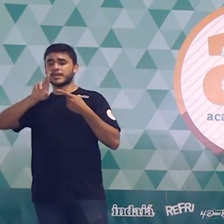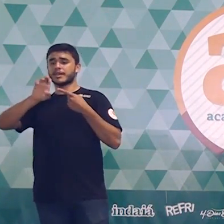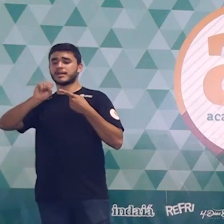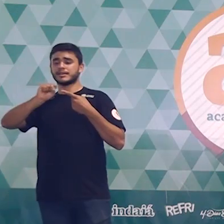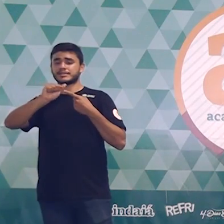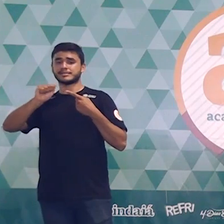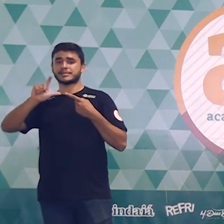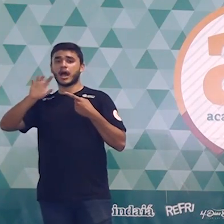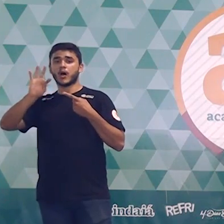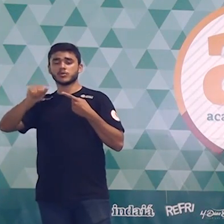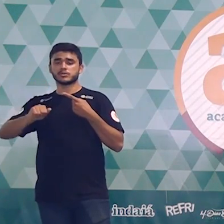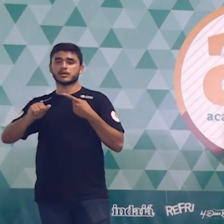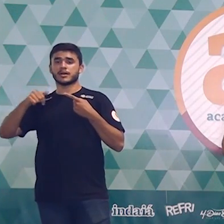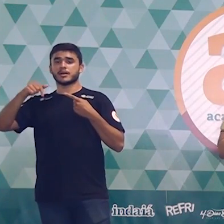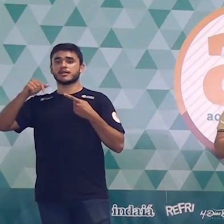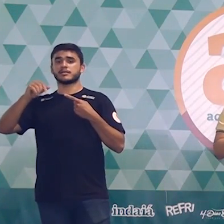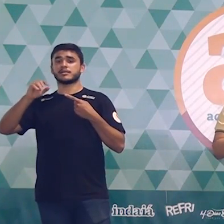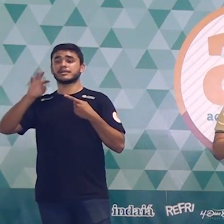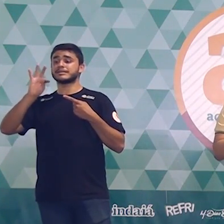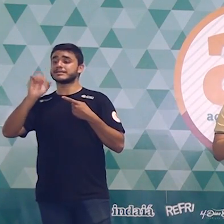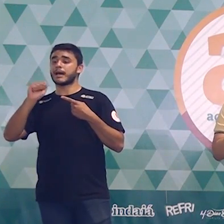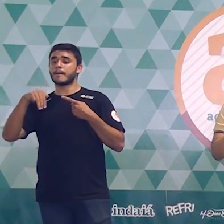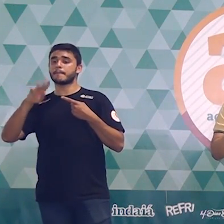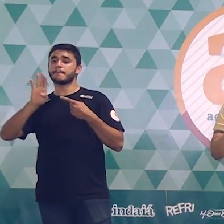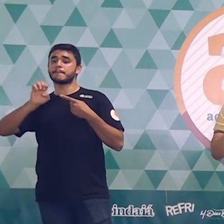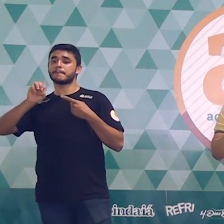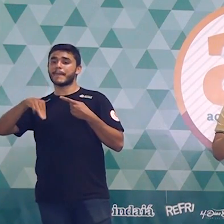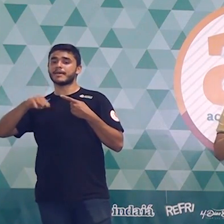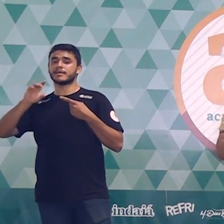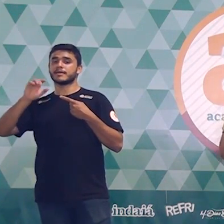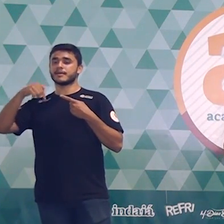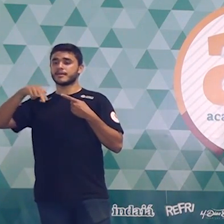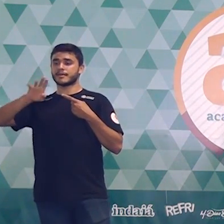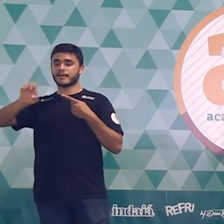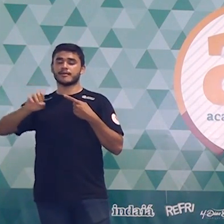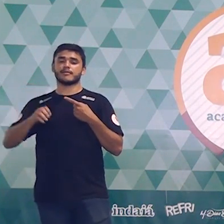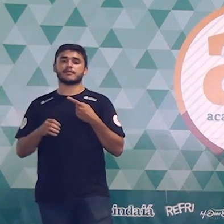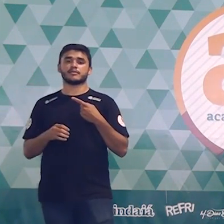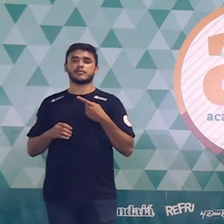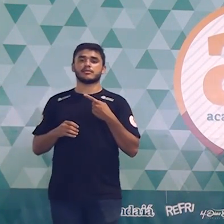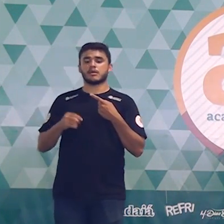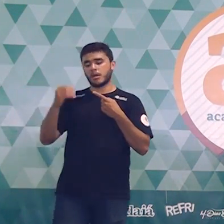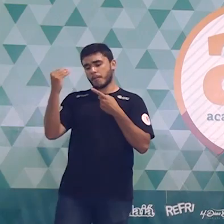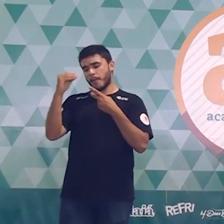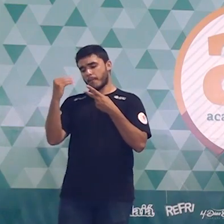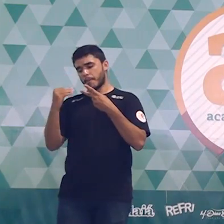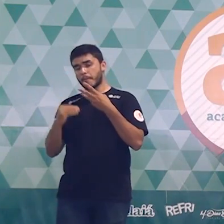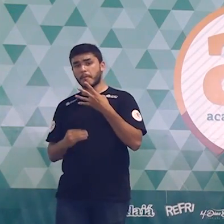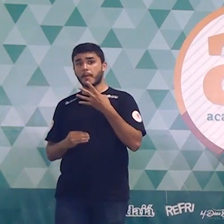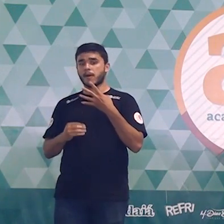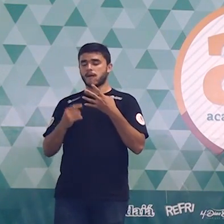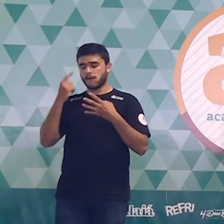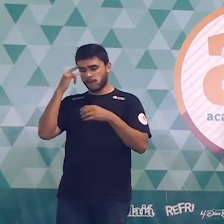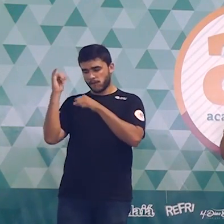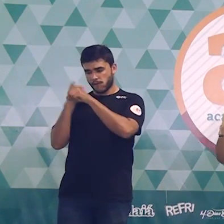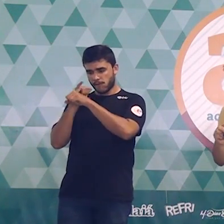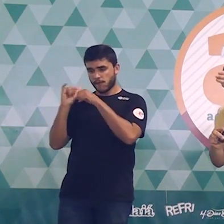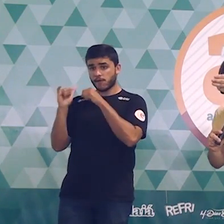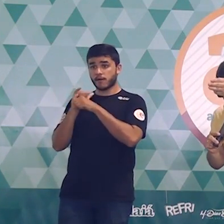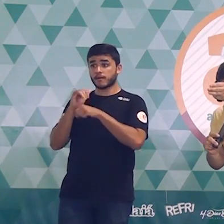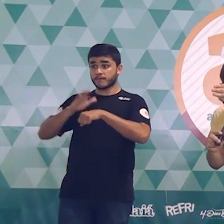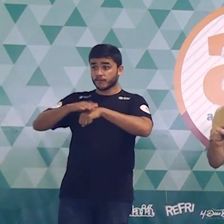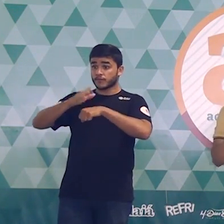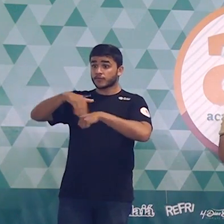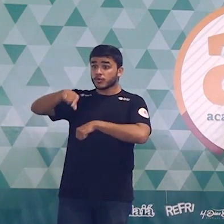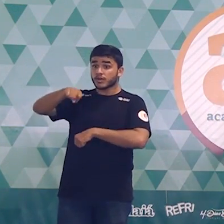ressalta-se também que, tá certo? É muito comum que a gente diga, onde é que eu vejo isso? Não dá para eu pedir para você fazer um monte de anotações, mas você